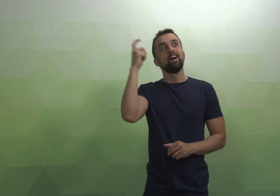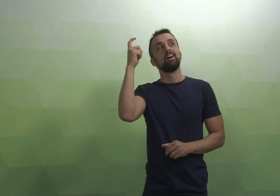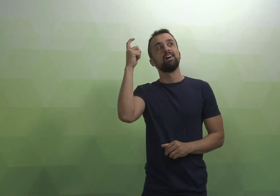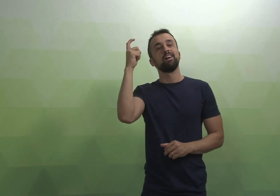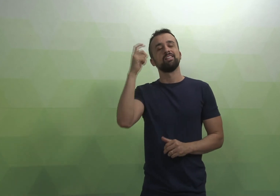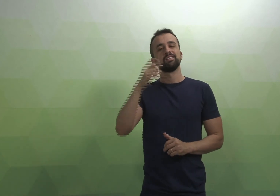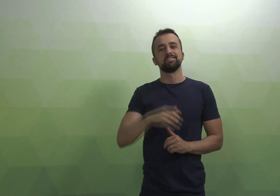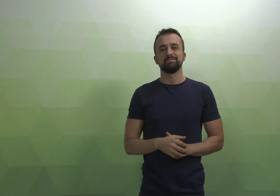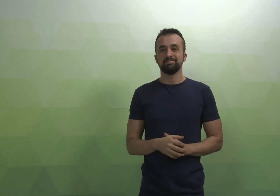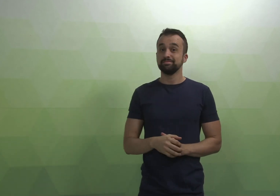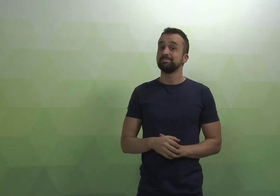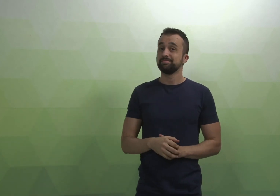entendi.